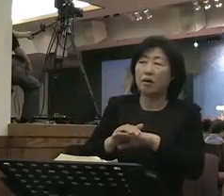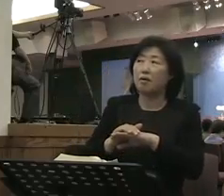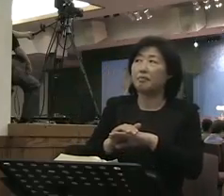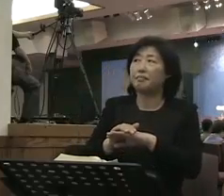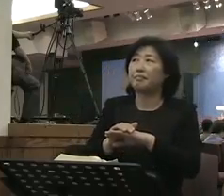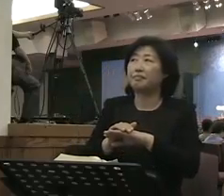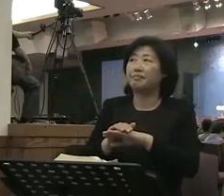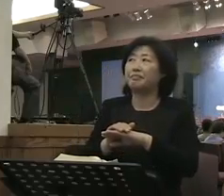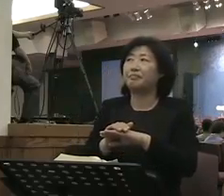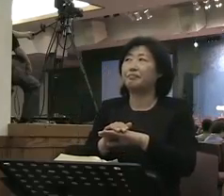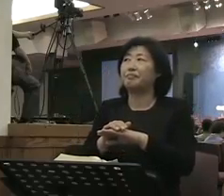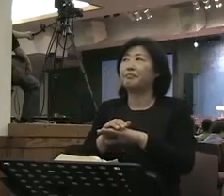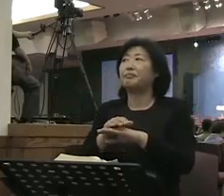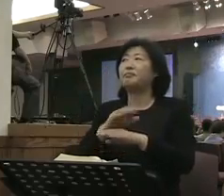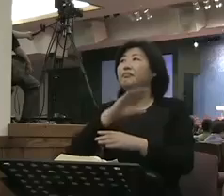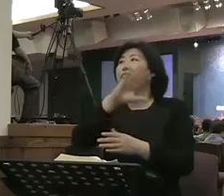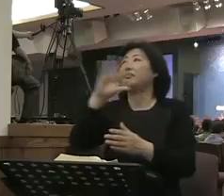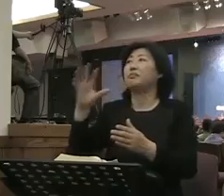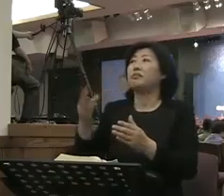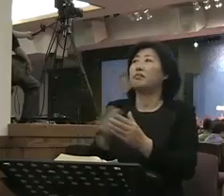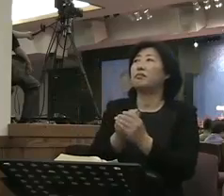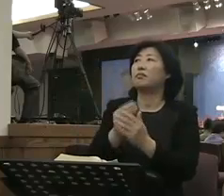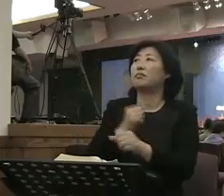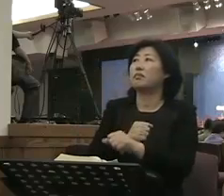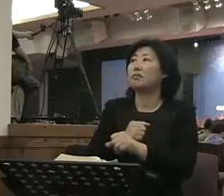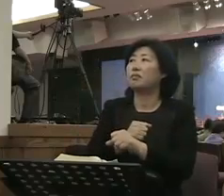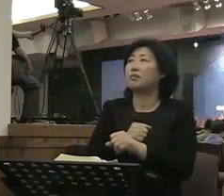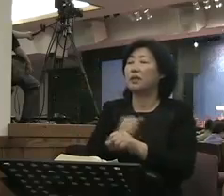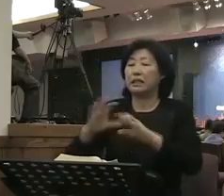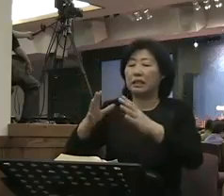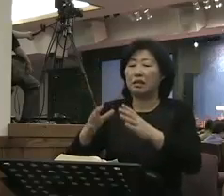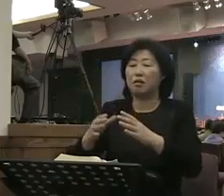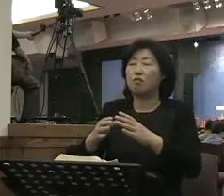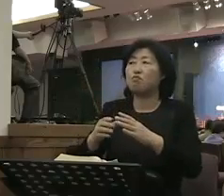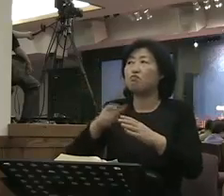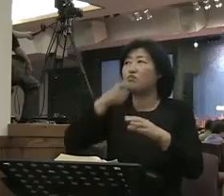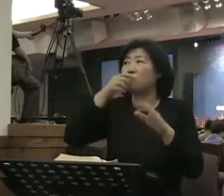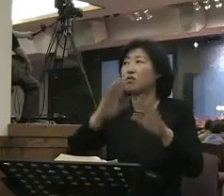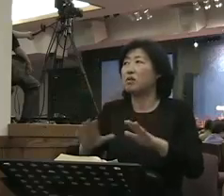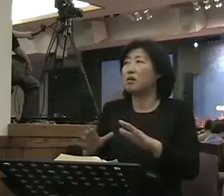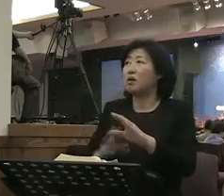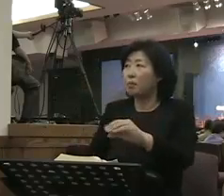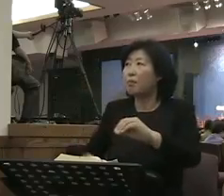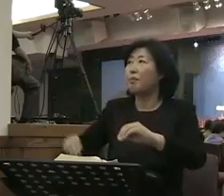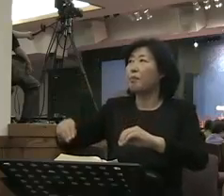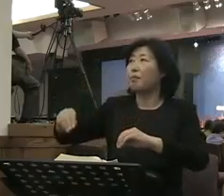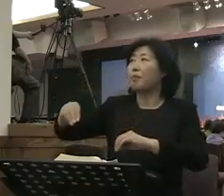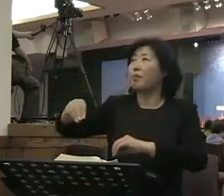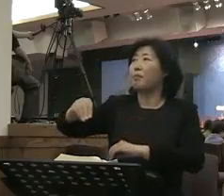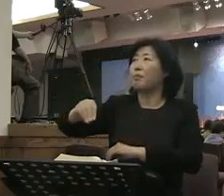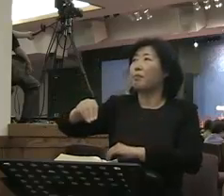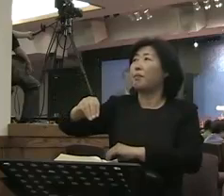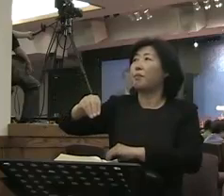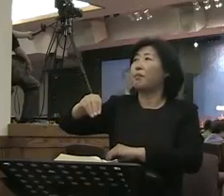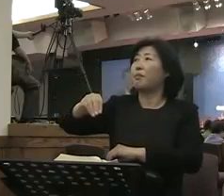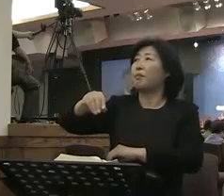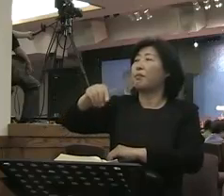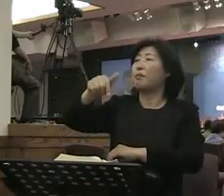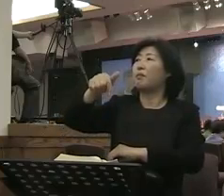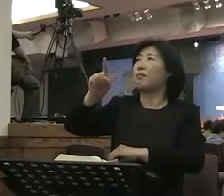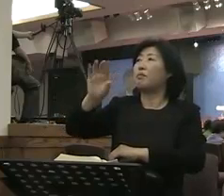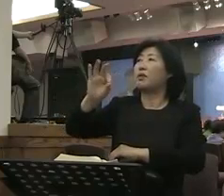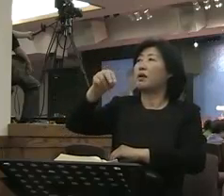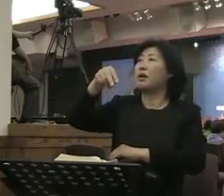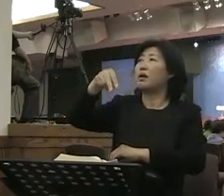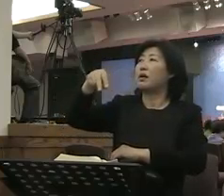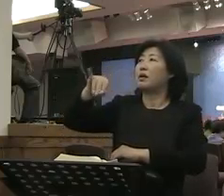올인함으로써 이 세상의 물결이 역전된다는 것입니다. 강도천 씨의 동시 병아리에